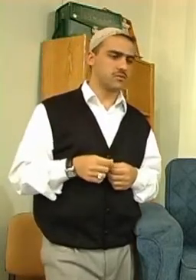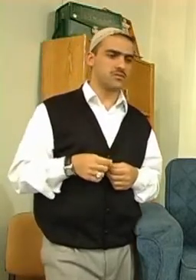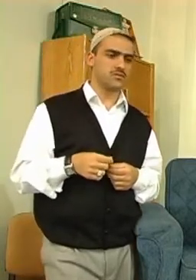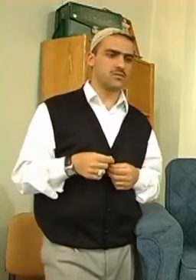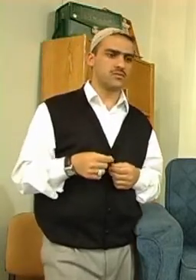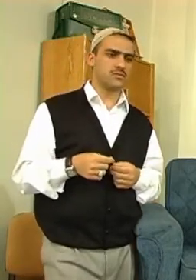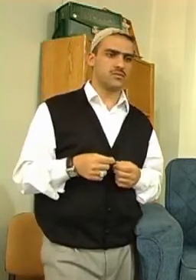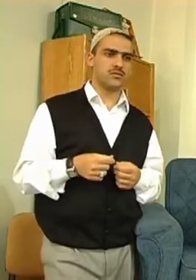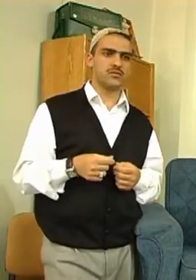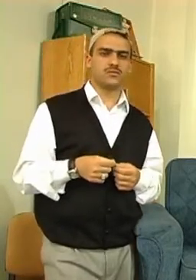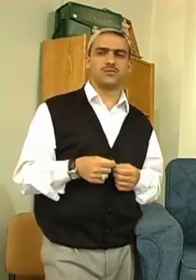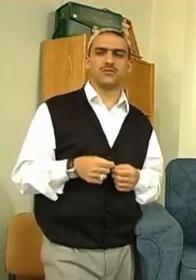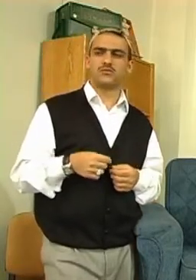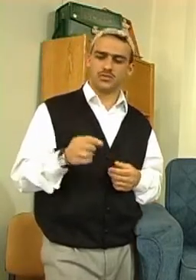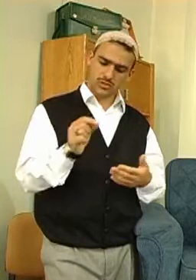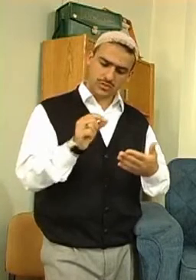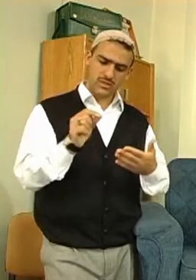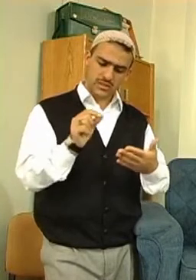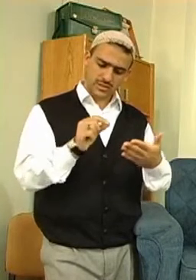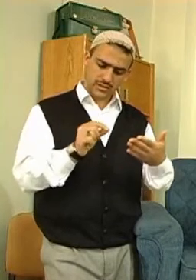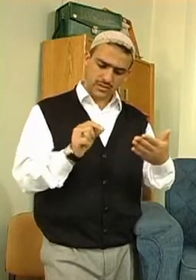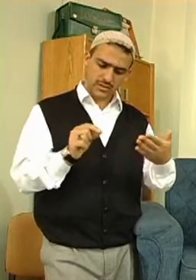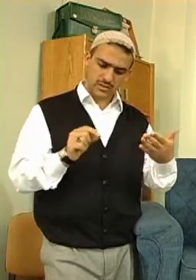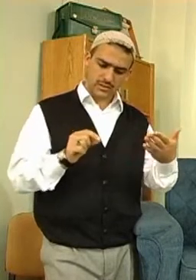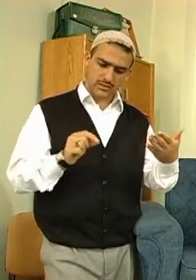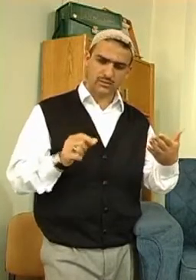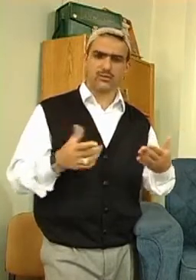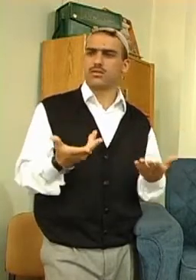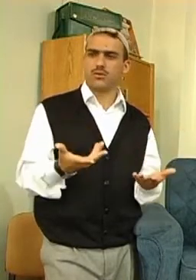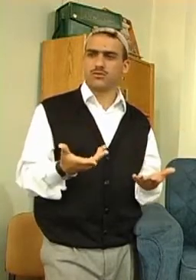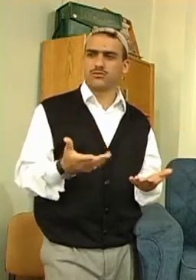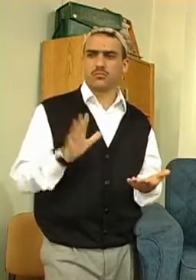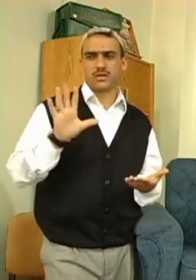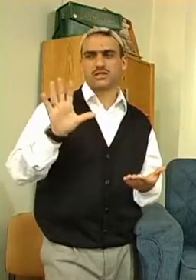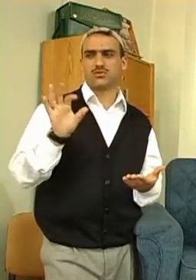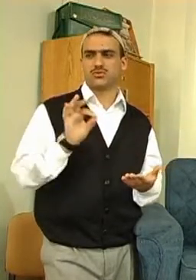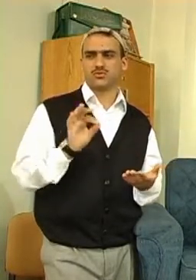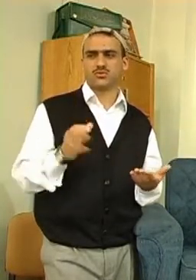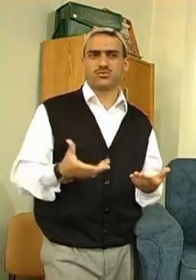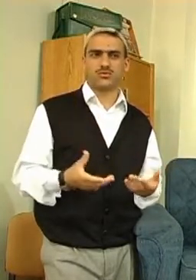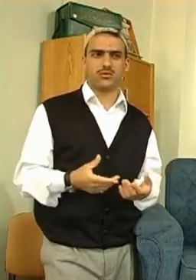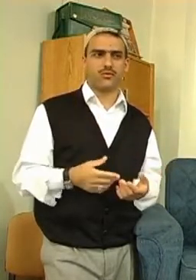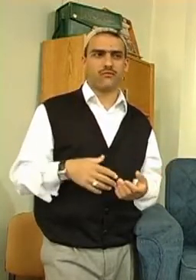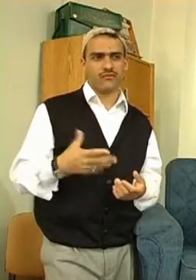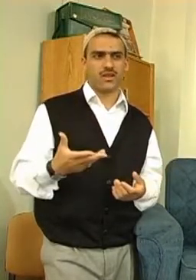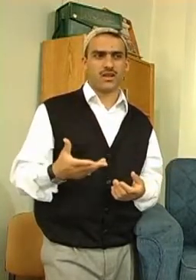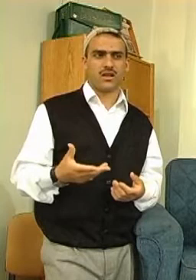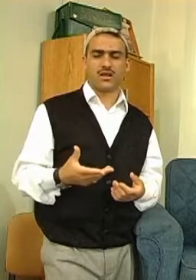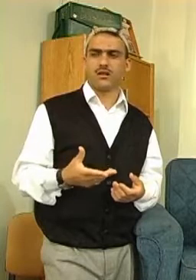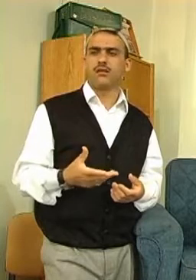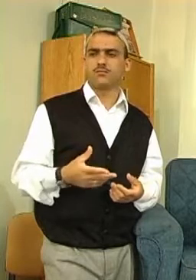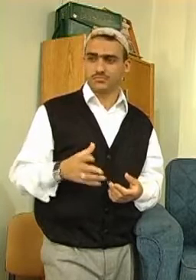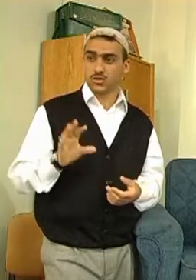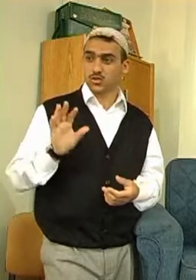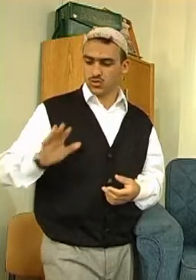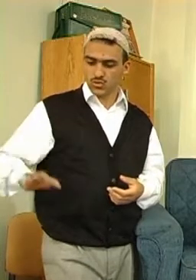üzerine. Götürsün 5 kuruş alırlar. Oldu müsait. Bir de var ki o kağıdı bir çocuk alır. Sağına soluna rastgele